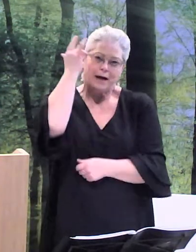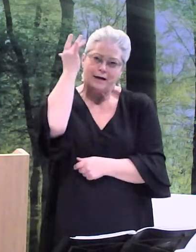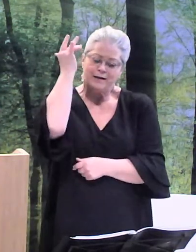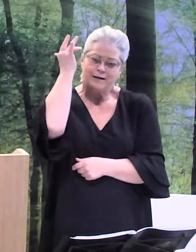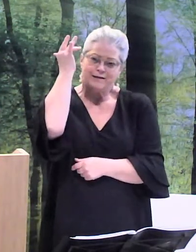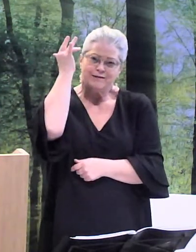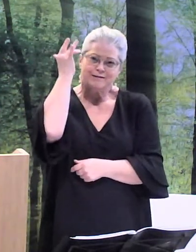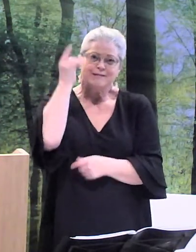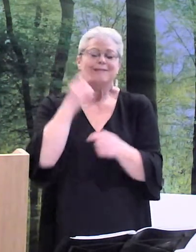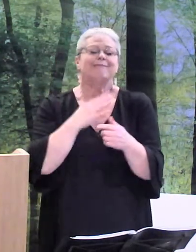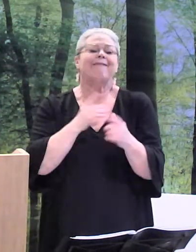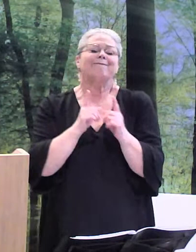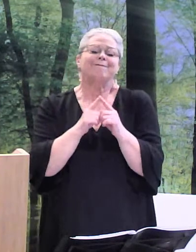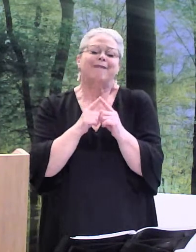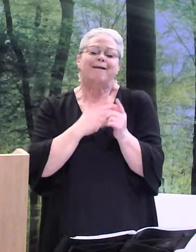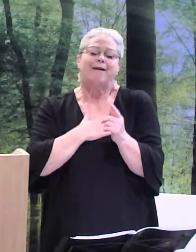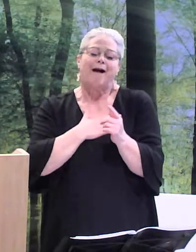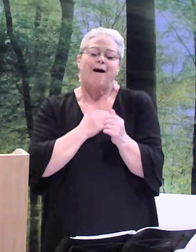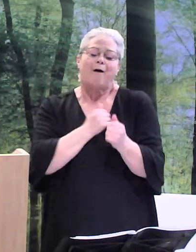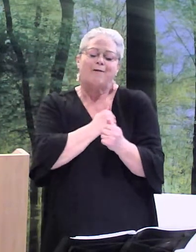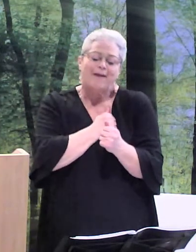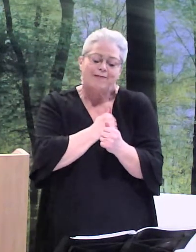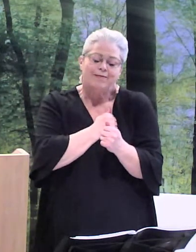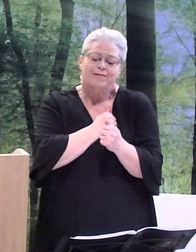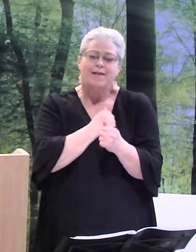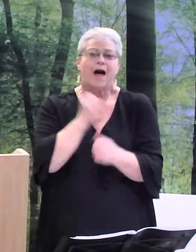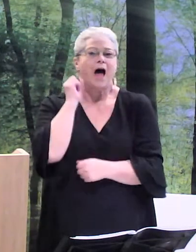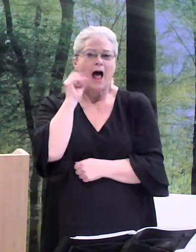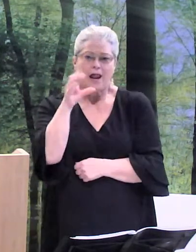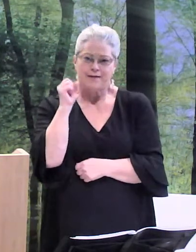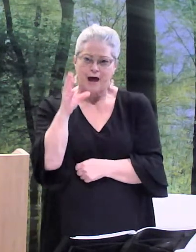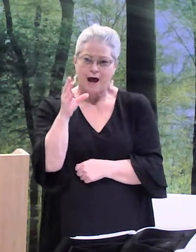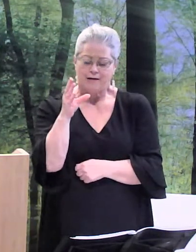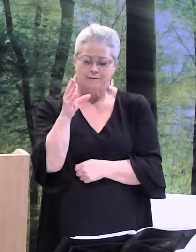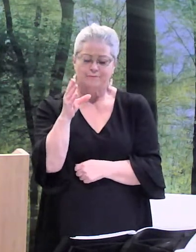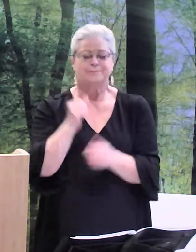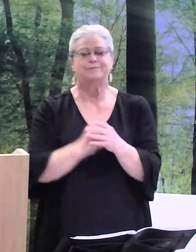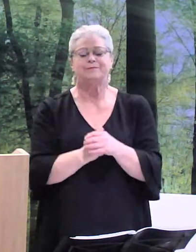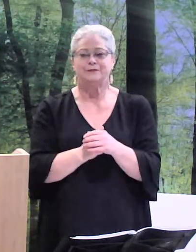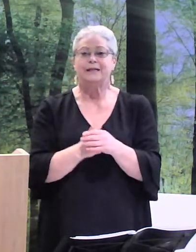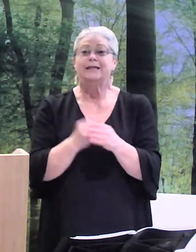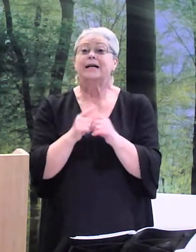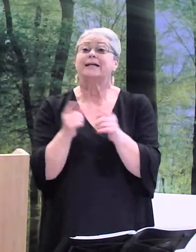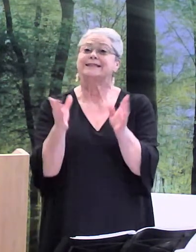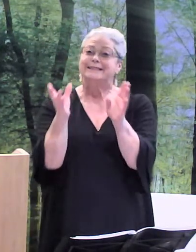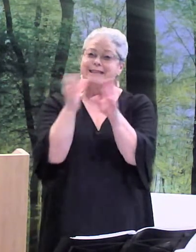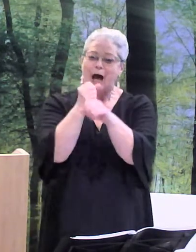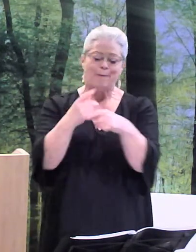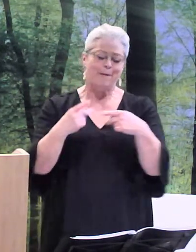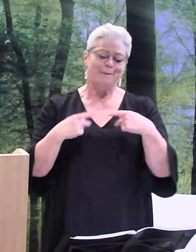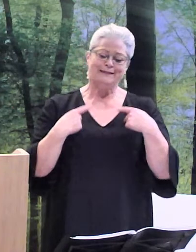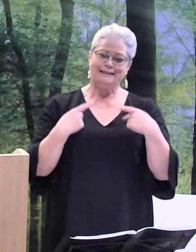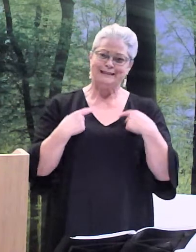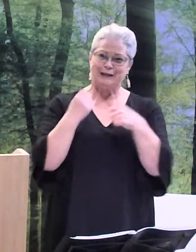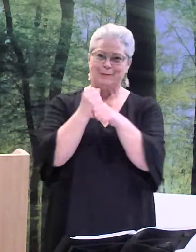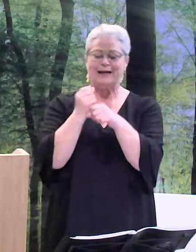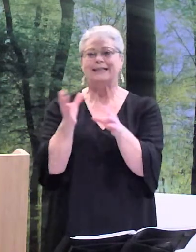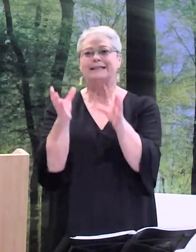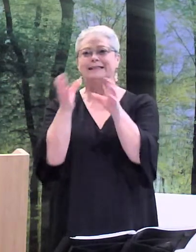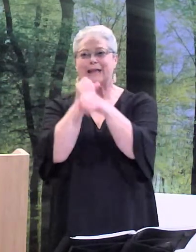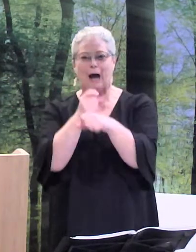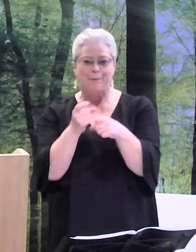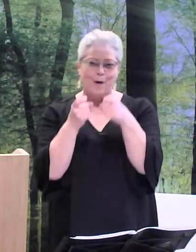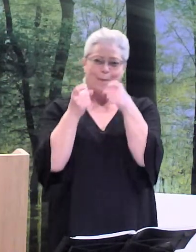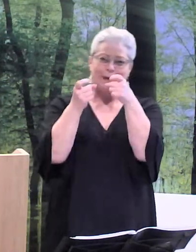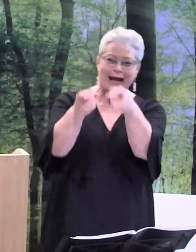En zielsgraag houden van alle dagen. en samen plezier maken, samen op